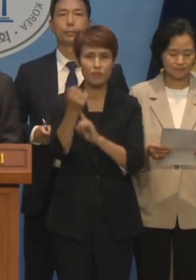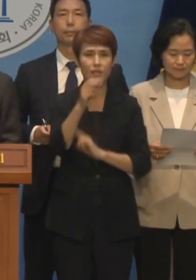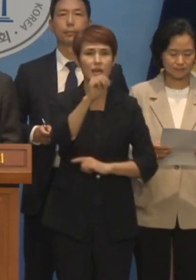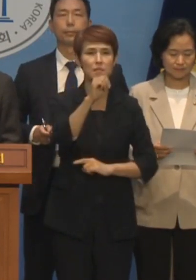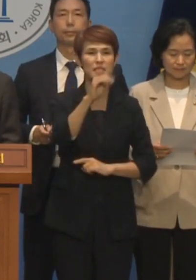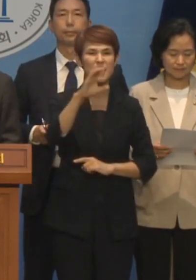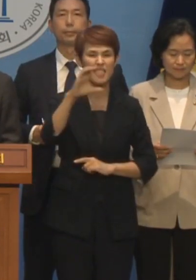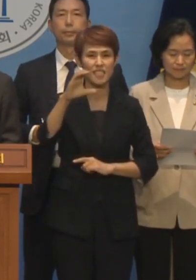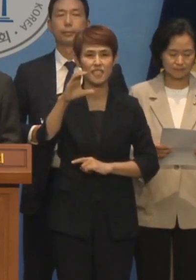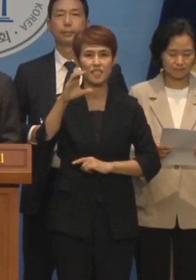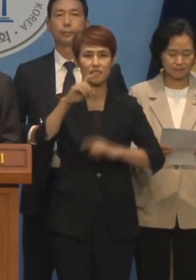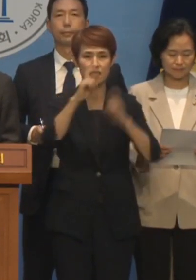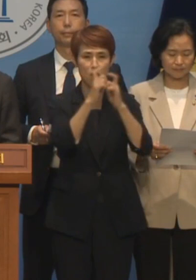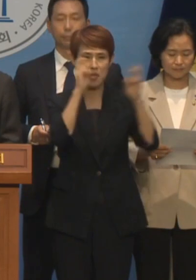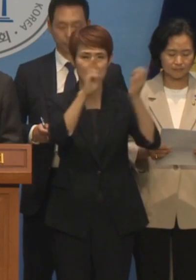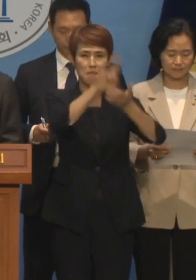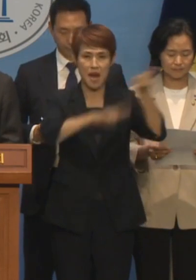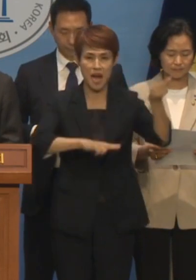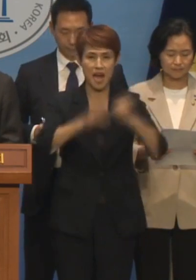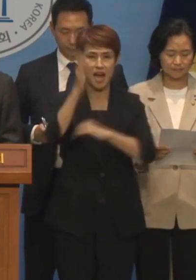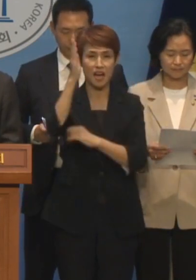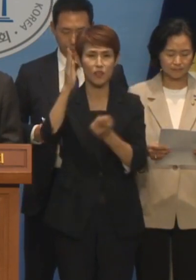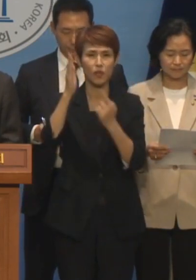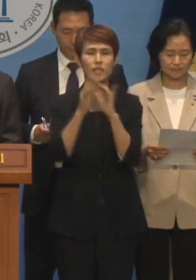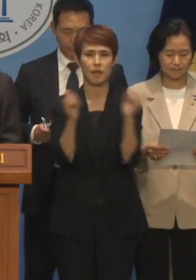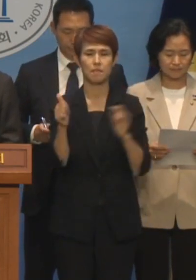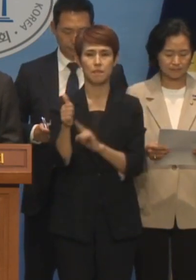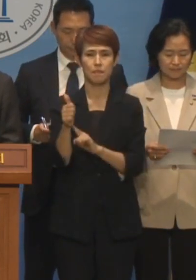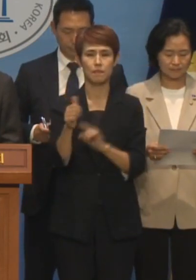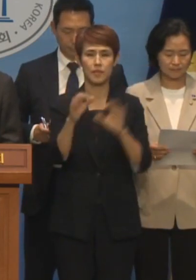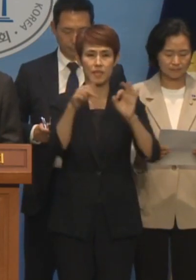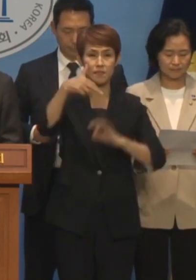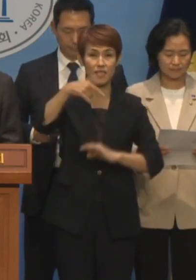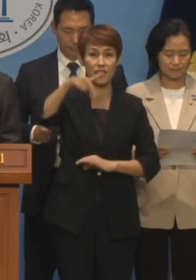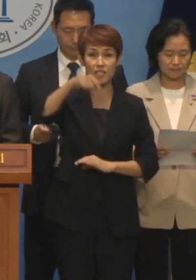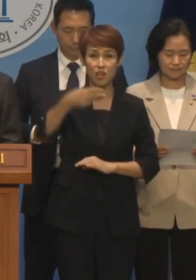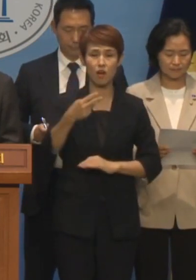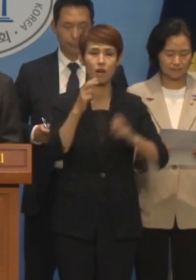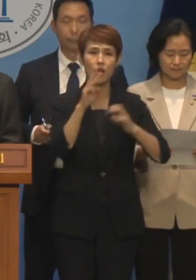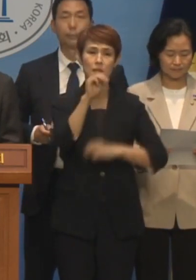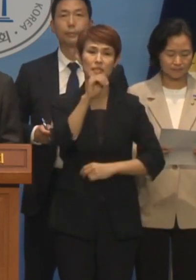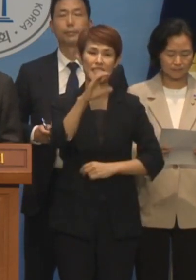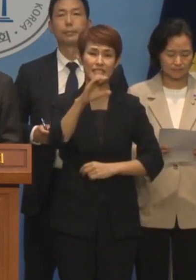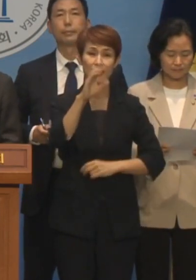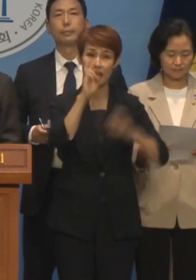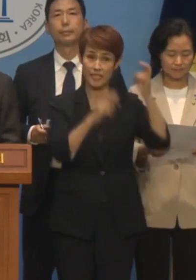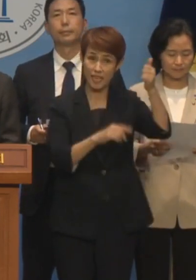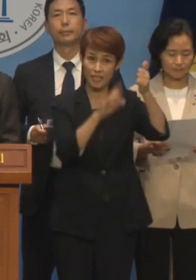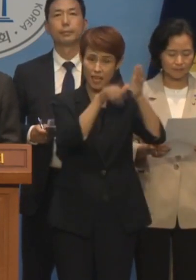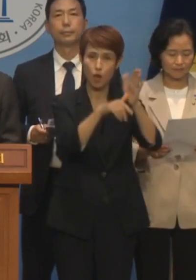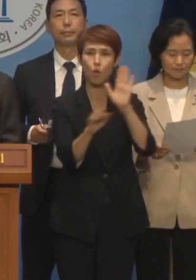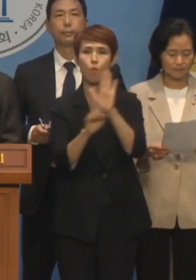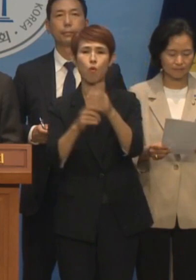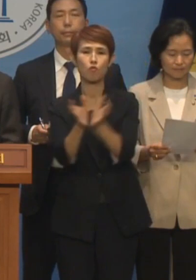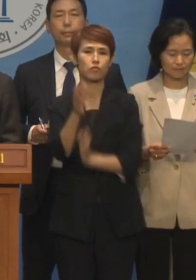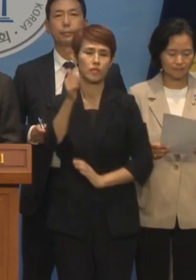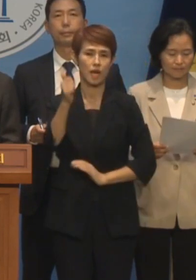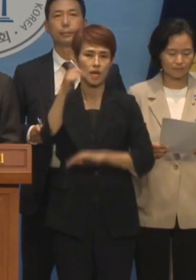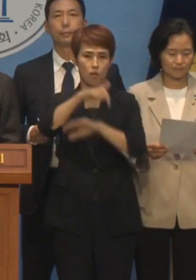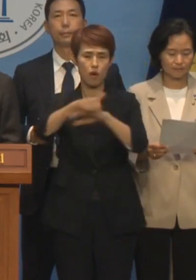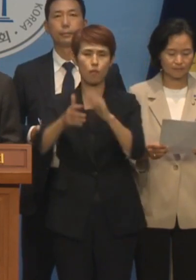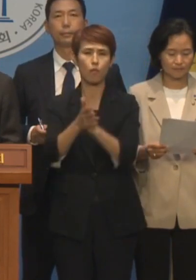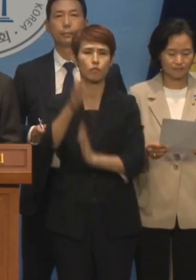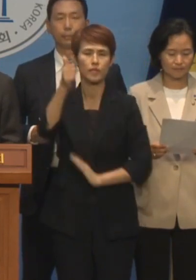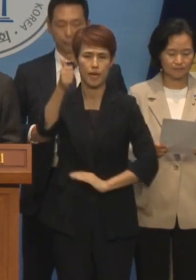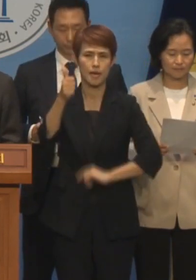민영화를 논의한 당사자로 전 김재철 MBC 사장 시절 홍보국장, 기획조정본부장